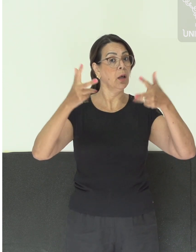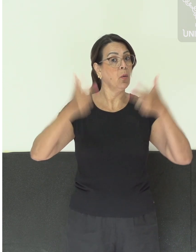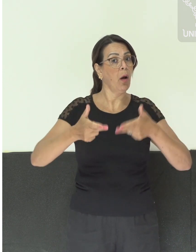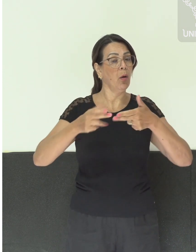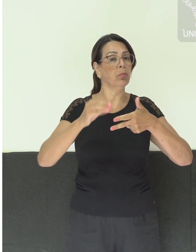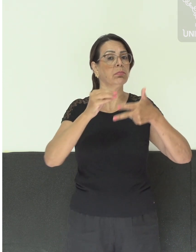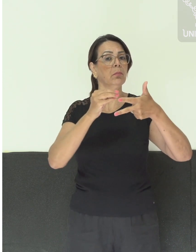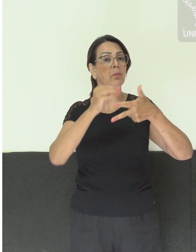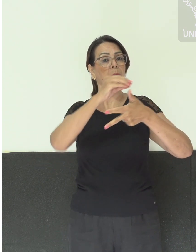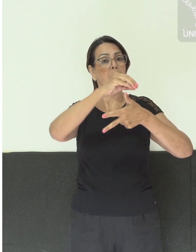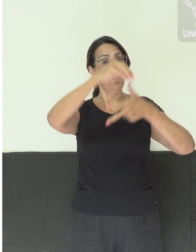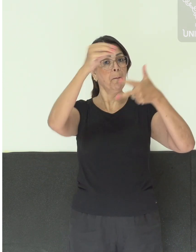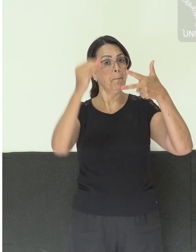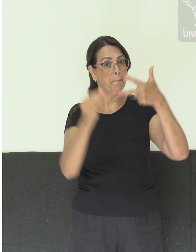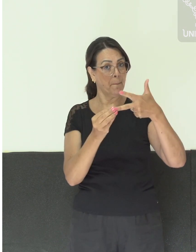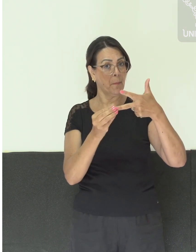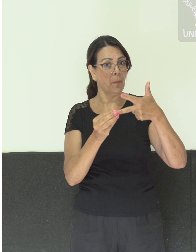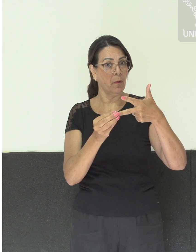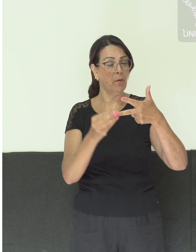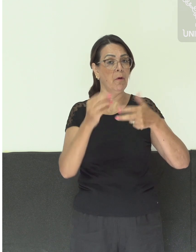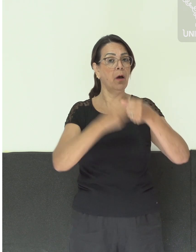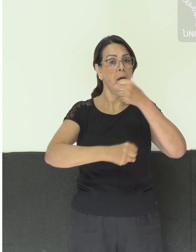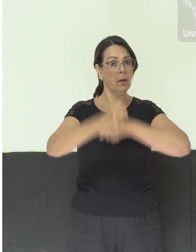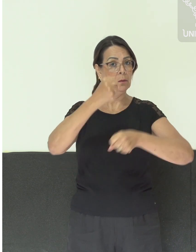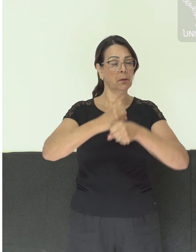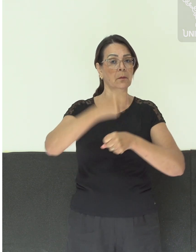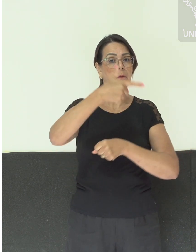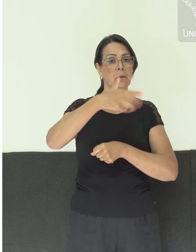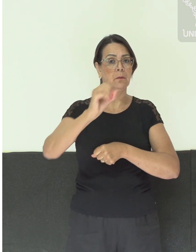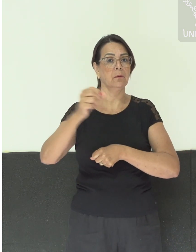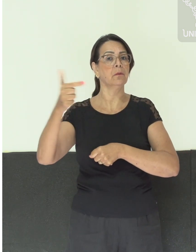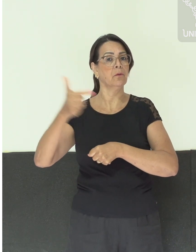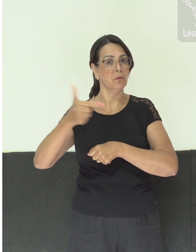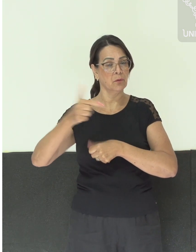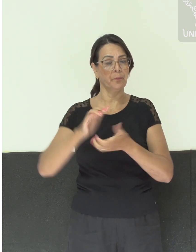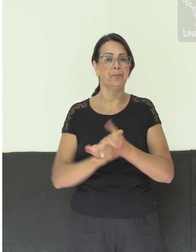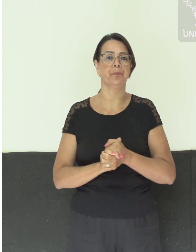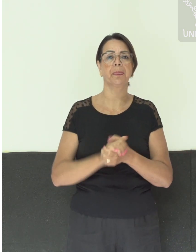Médio, ENEM, edição 2022.